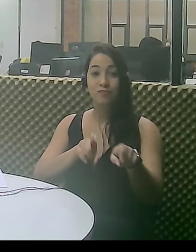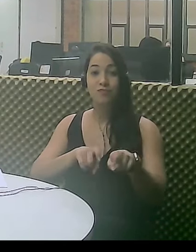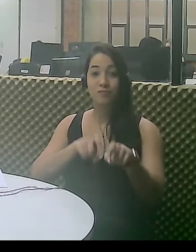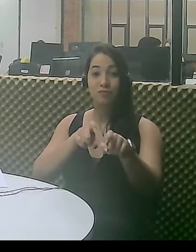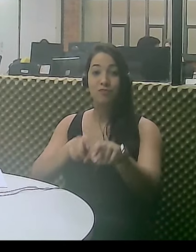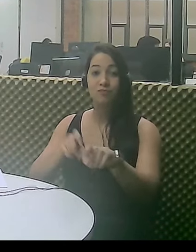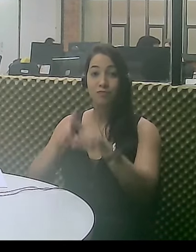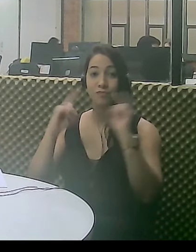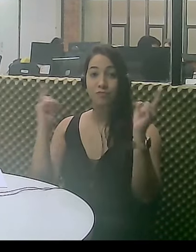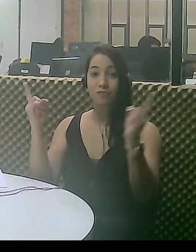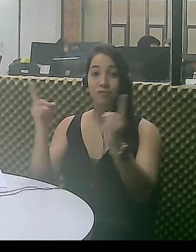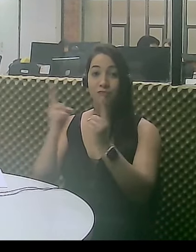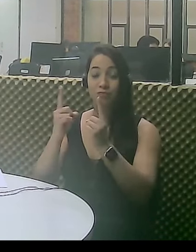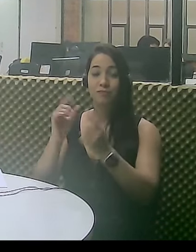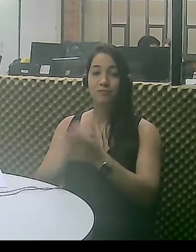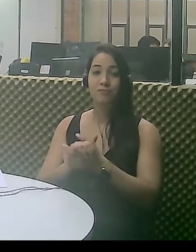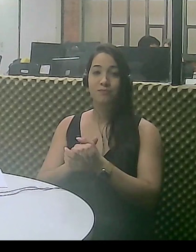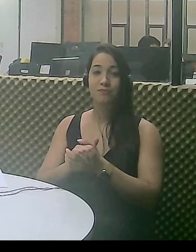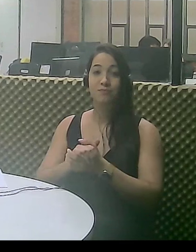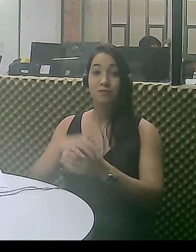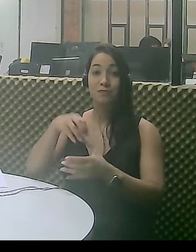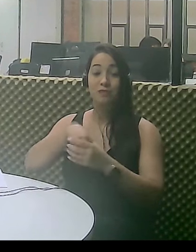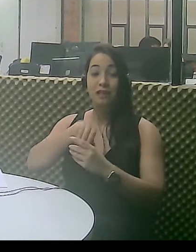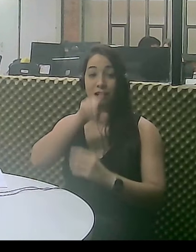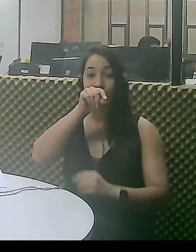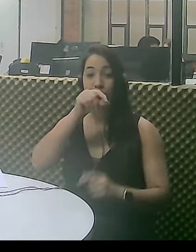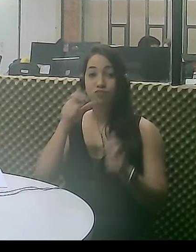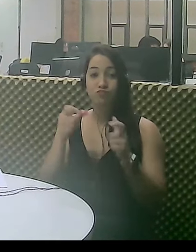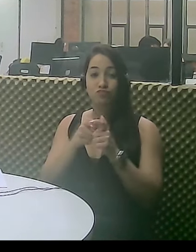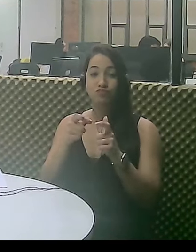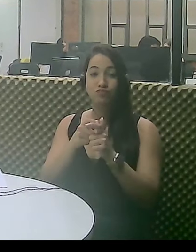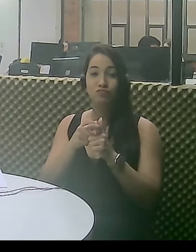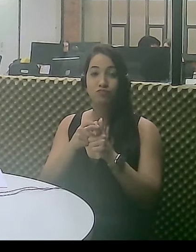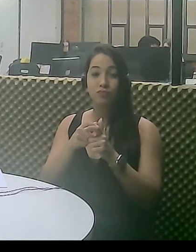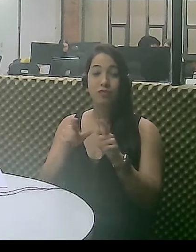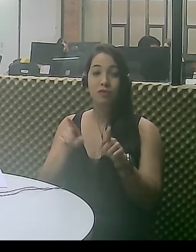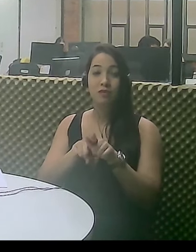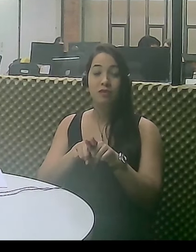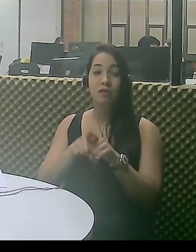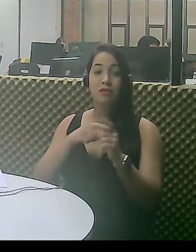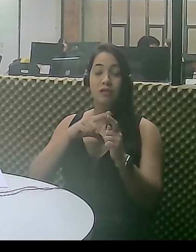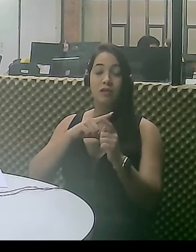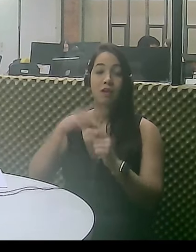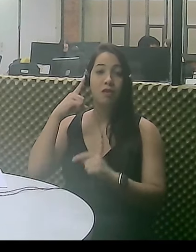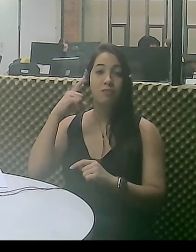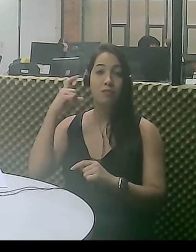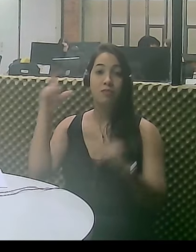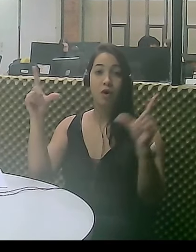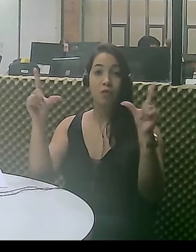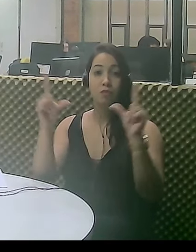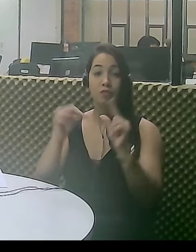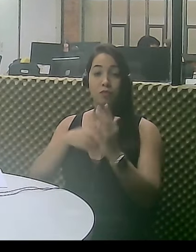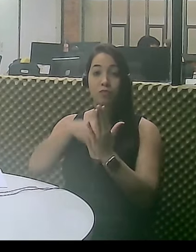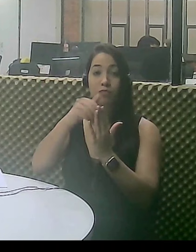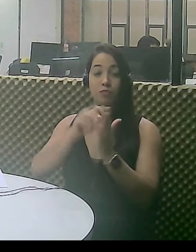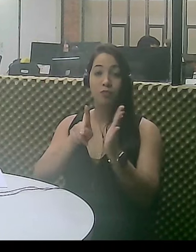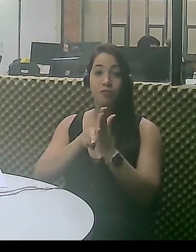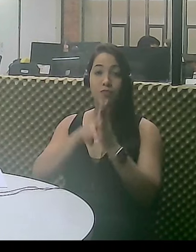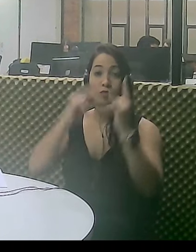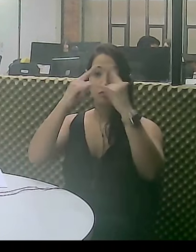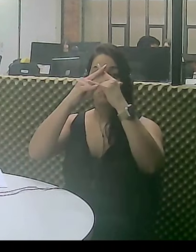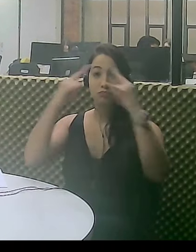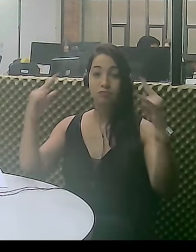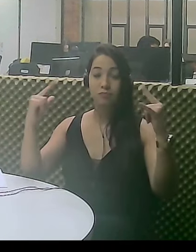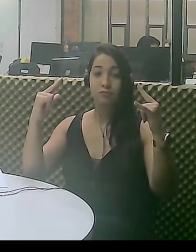no entorno do estádio. Já a Arena Sabiazinho recebeu revestimento termoacústico e impermeabilização da cobertura